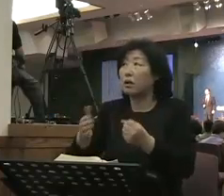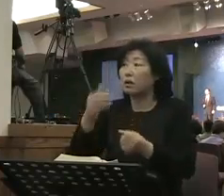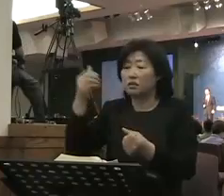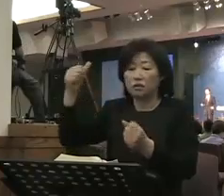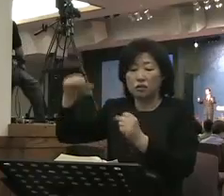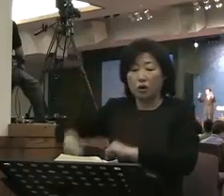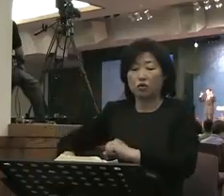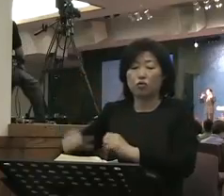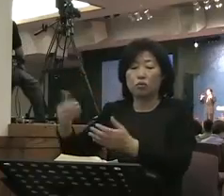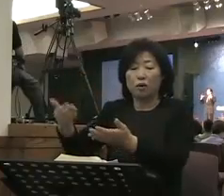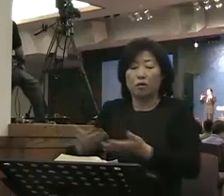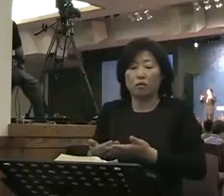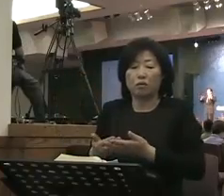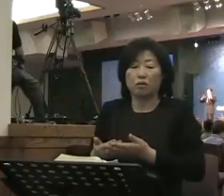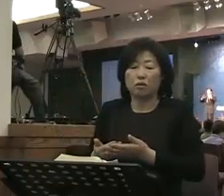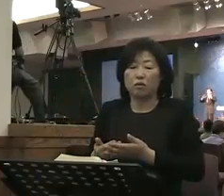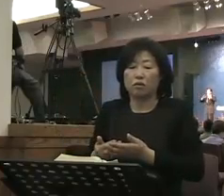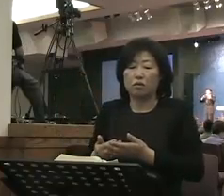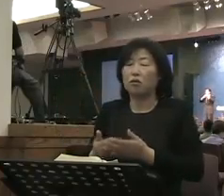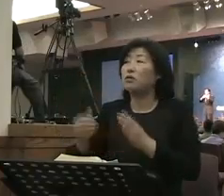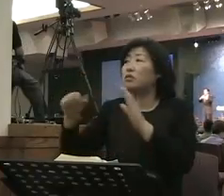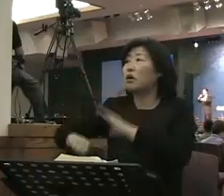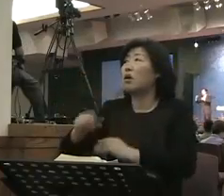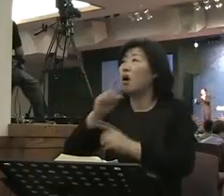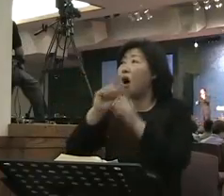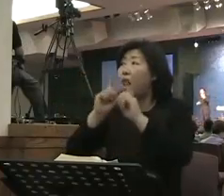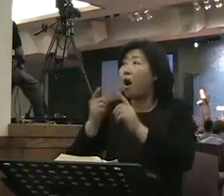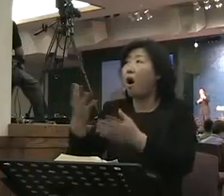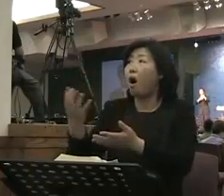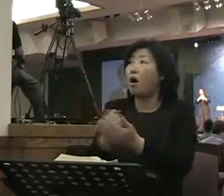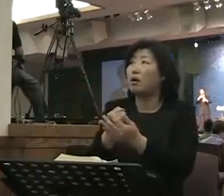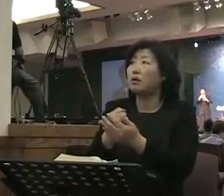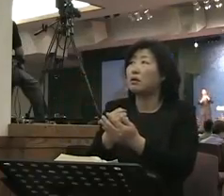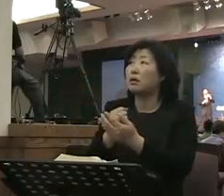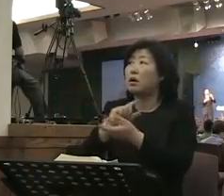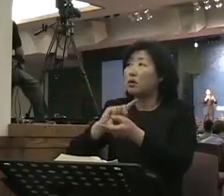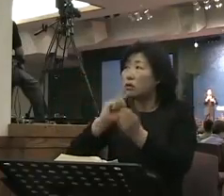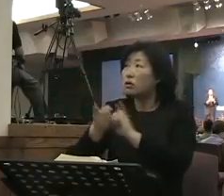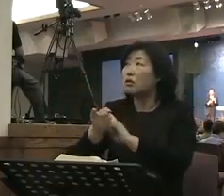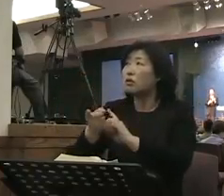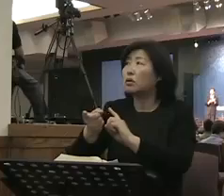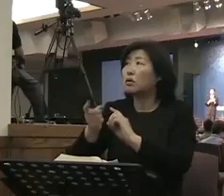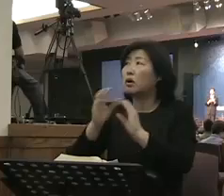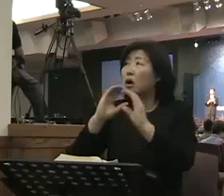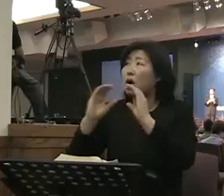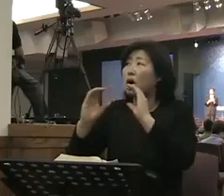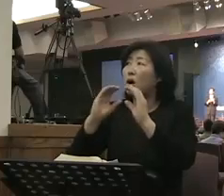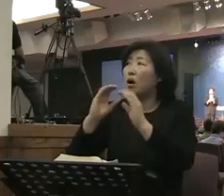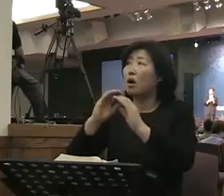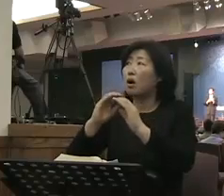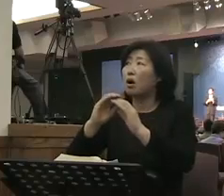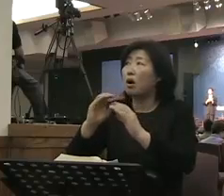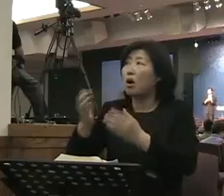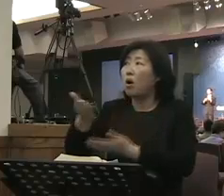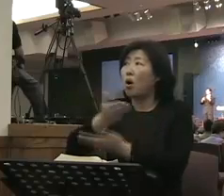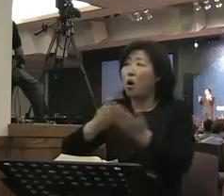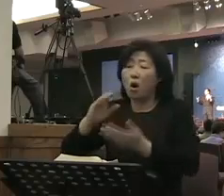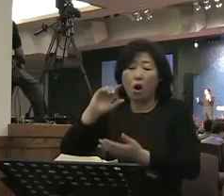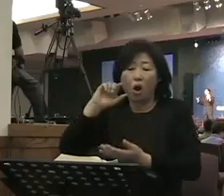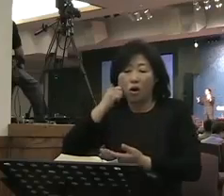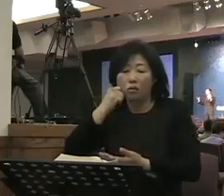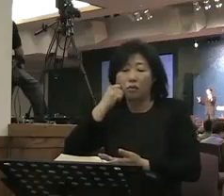저주받고 저주의 언어를 갖고 이제는 서로 언어가 이 소통이 불가하게 되었고